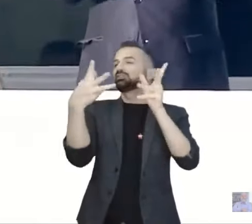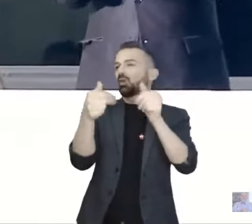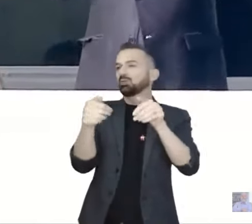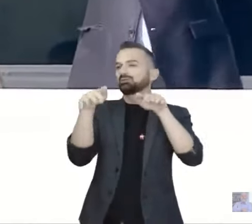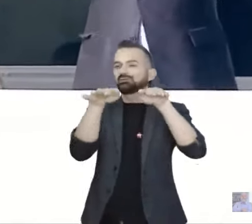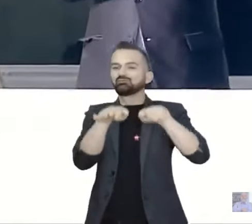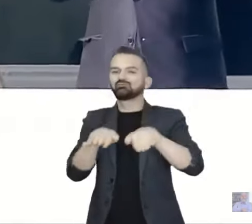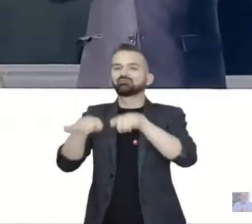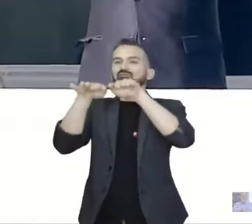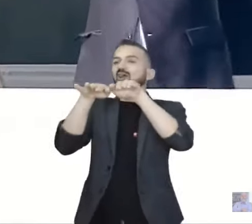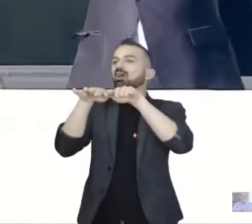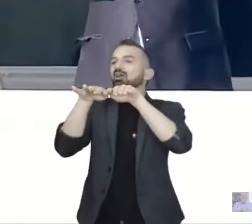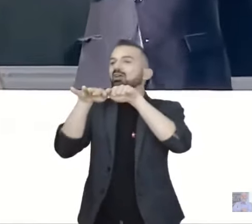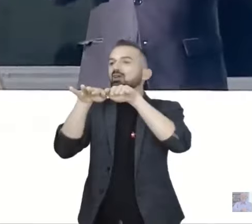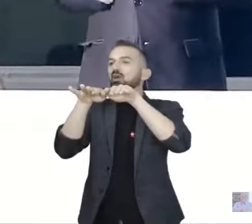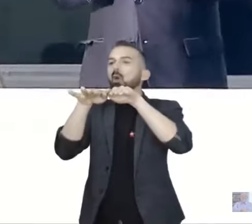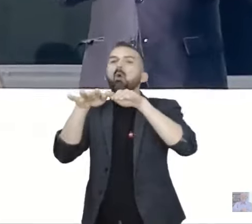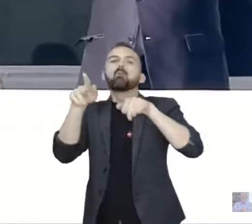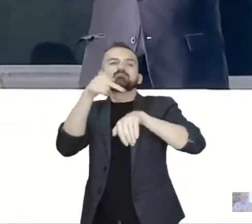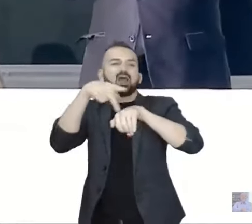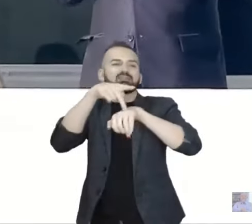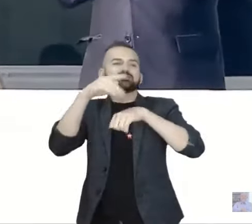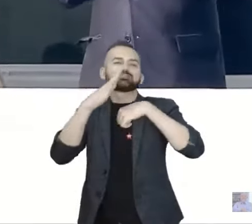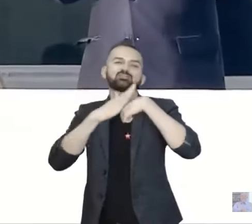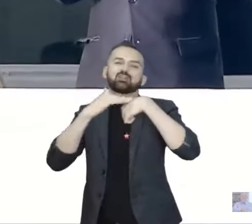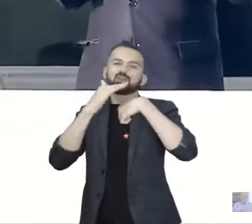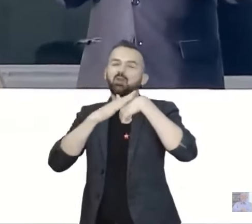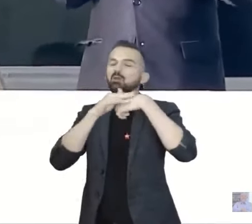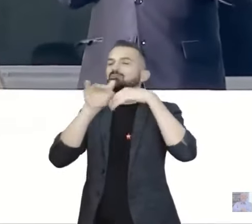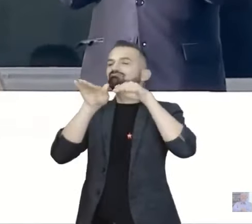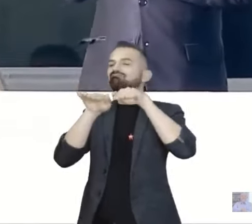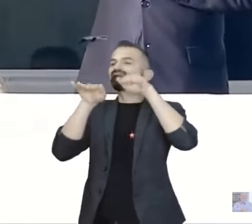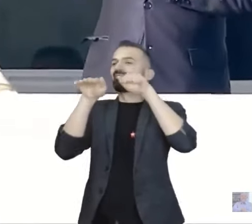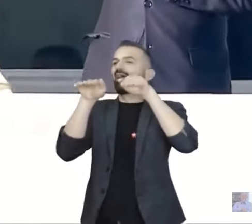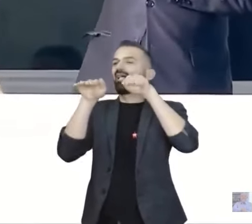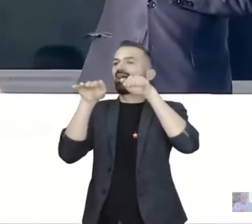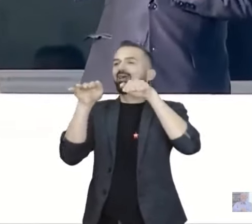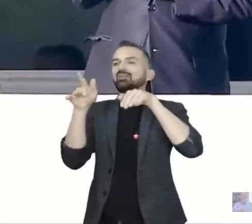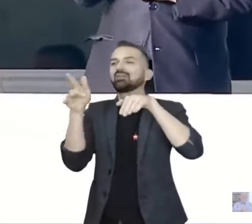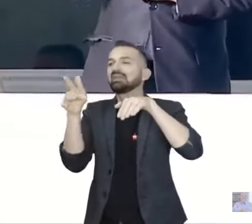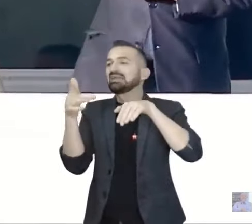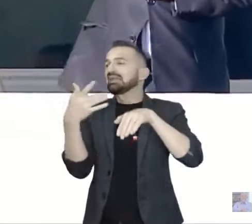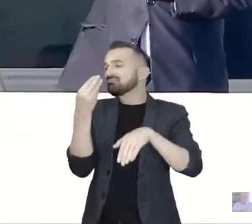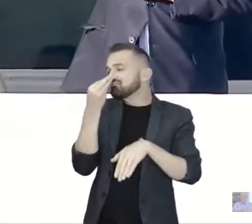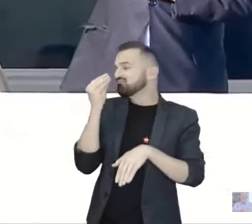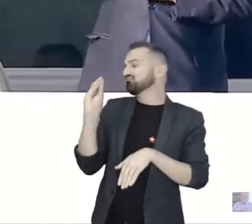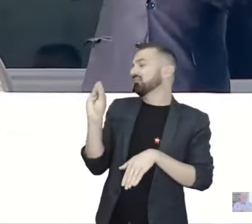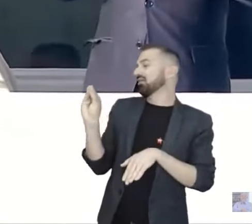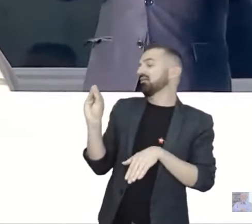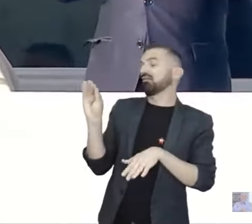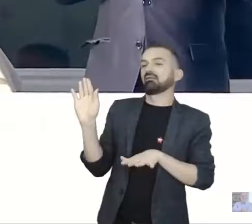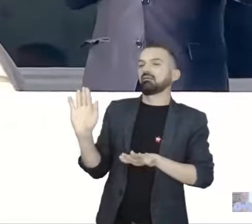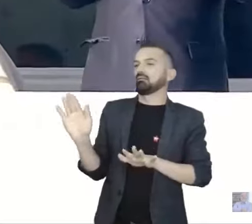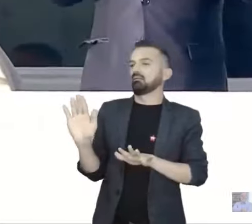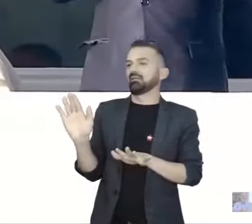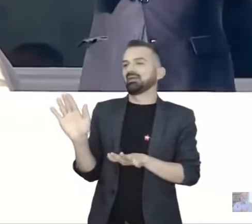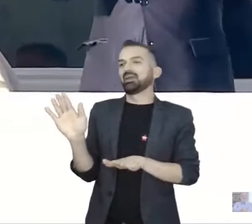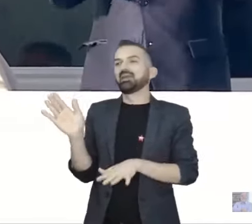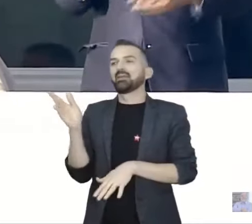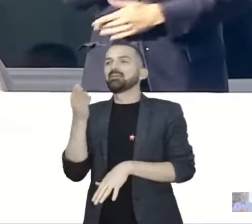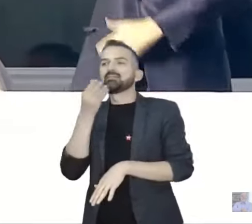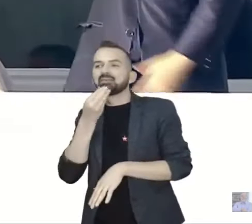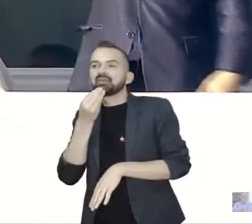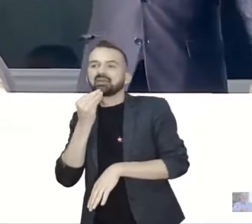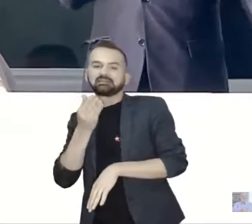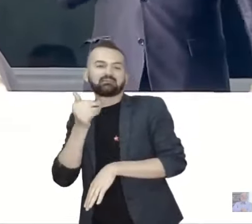país generoso e solidário, que não deixará ninguém para trás. Minhas queridas companheiras e meus